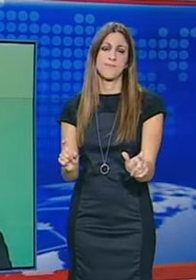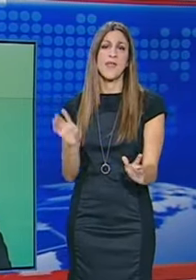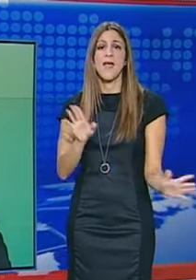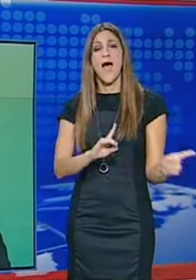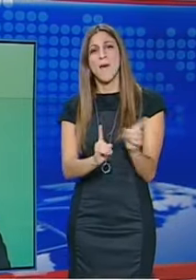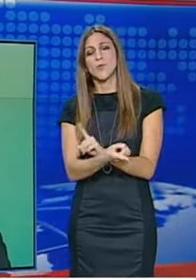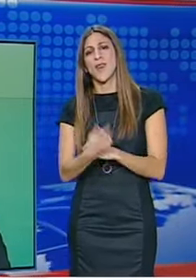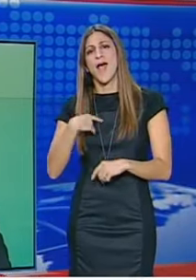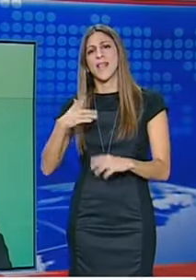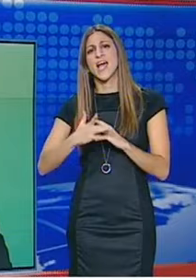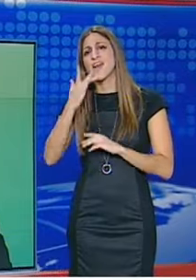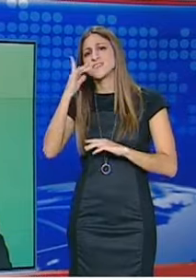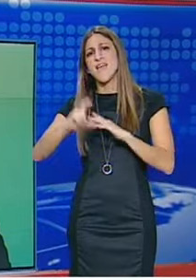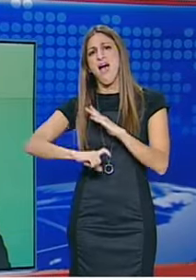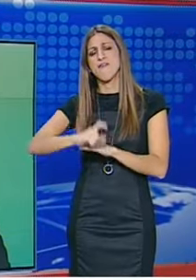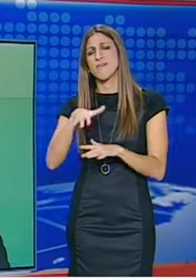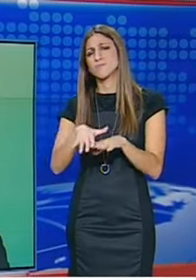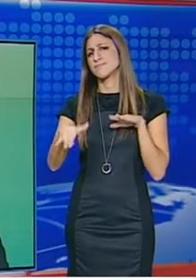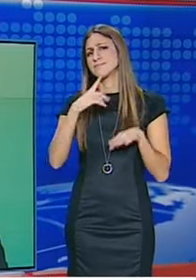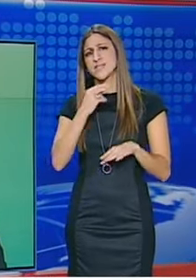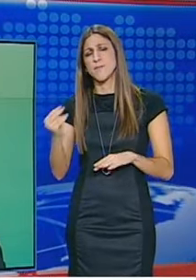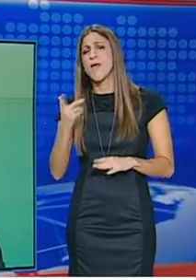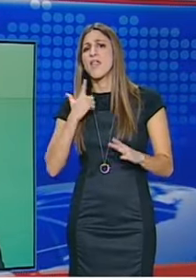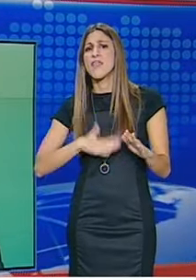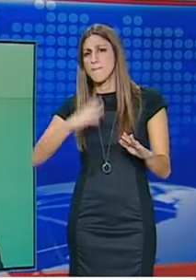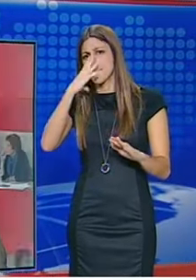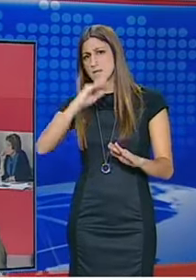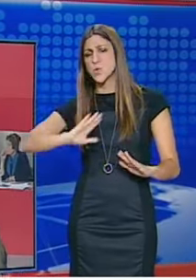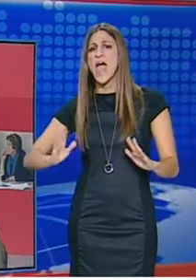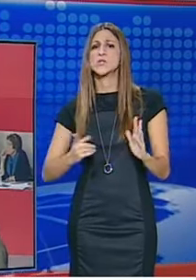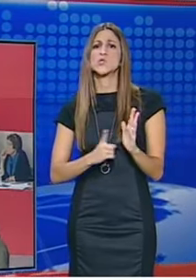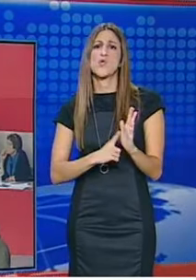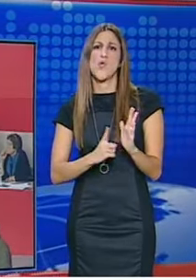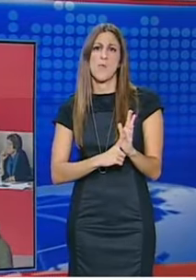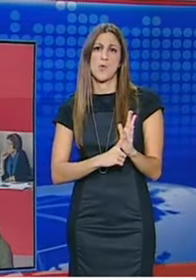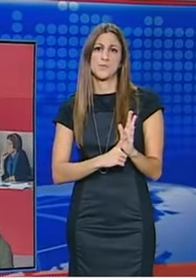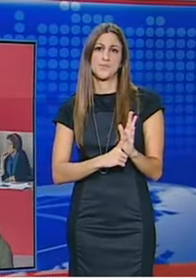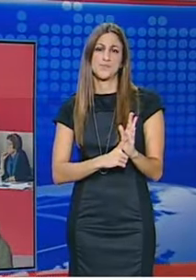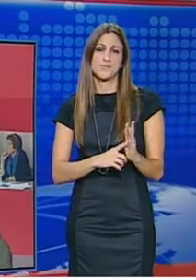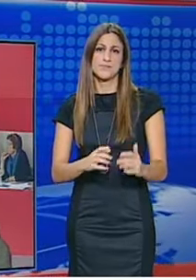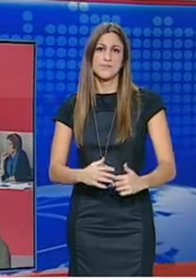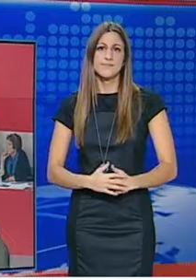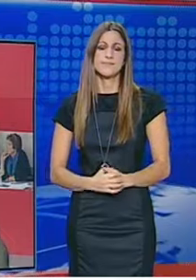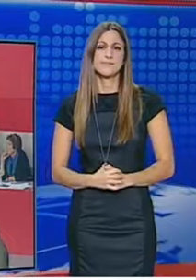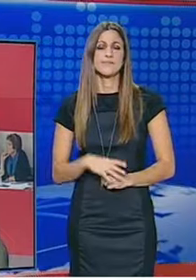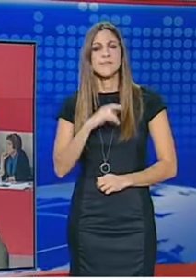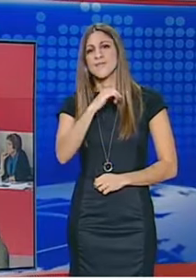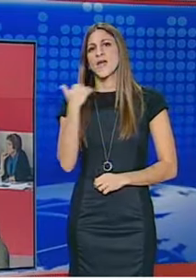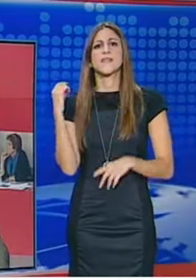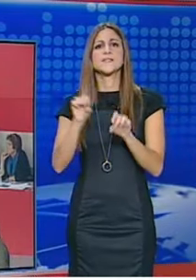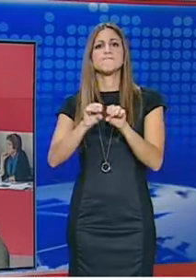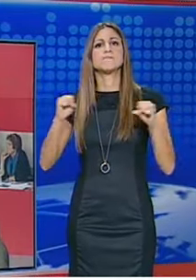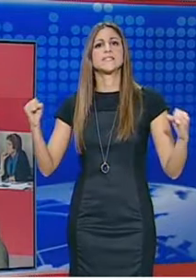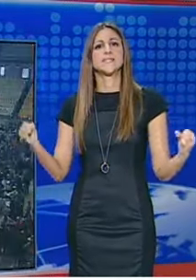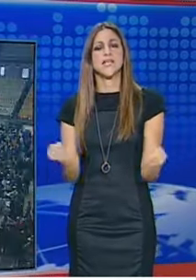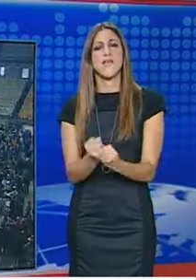να τεθεί το πασοκ εκτός νόμου ανακοίνωσε ότι θα αναλάβει η χρυσή αυγή πρώτος με 2096 ψήφους αναδύθηκε ο